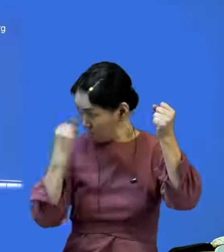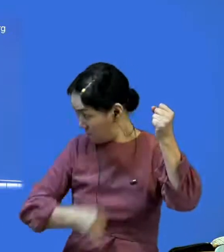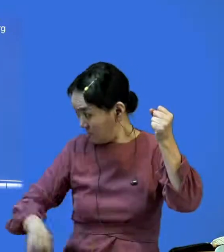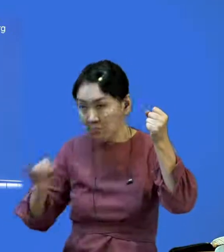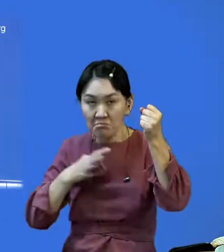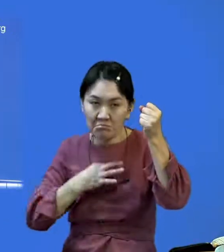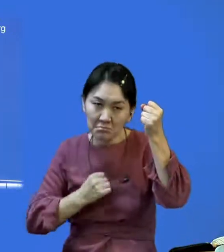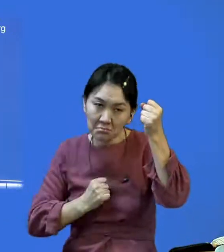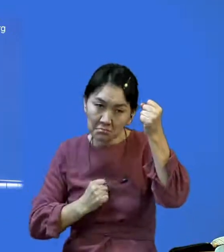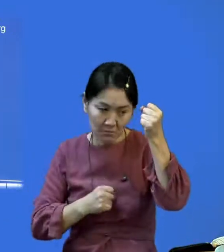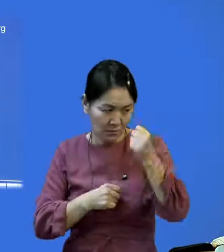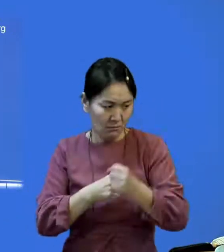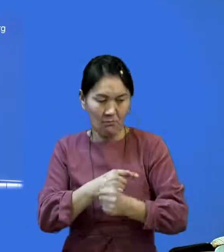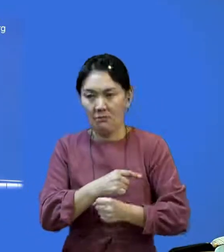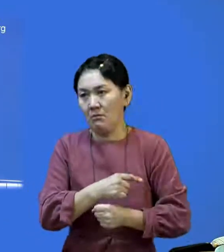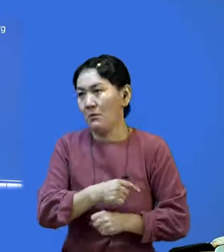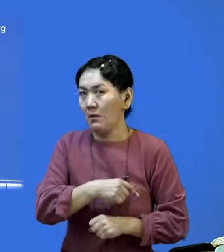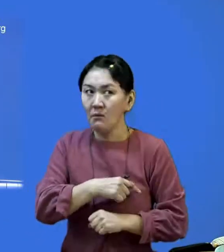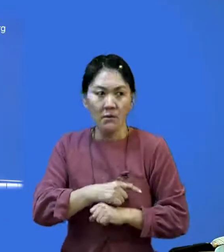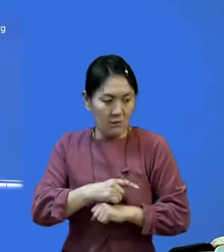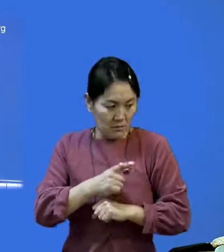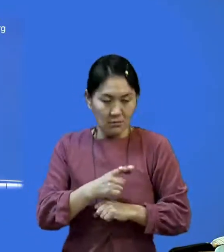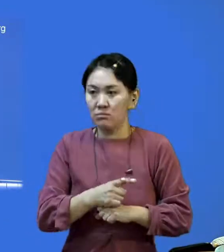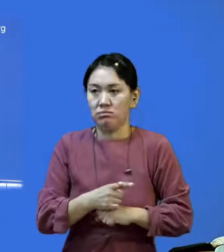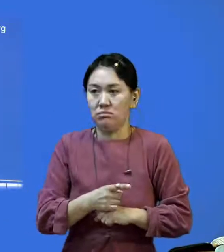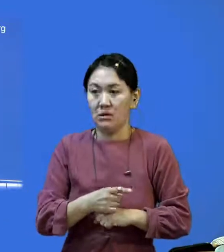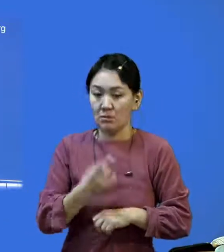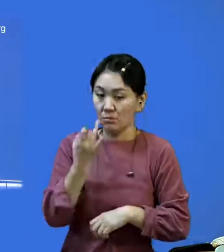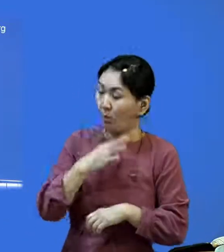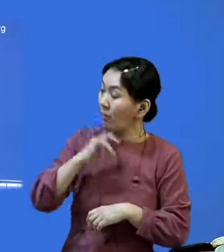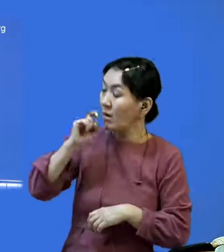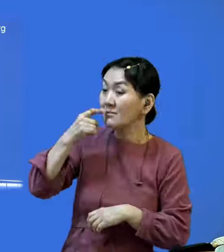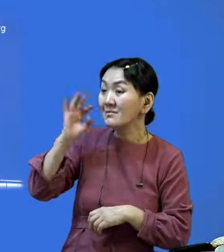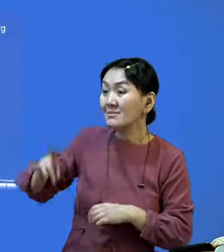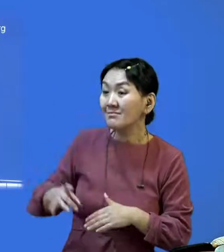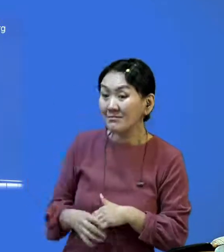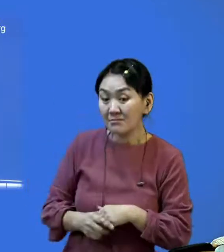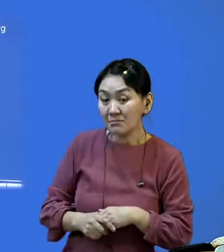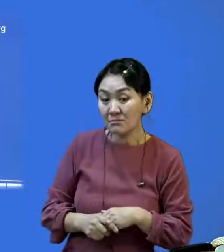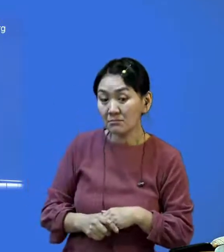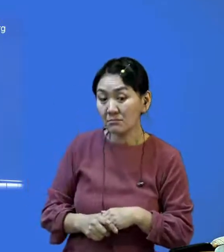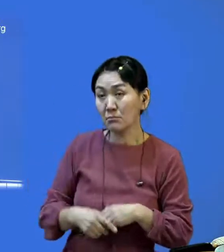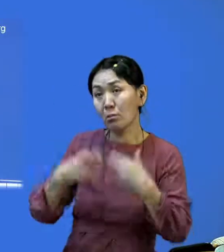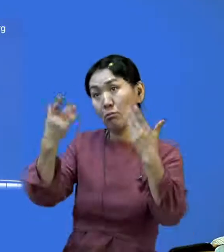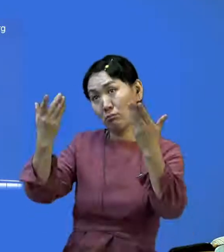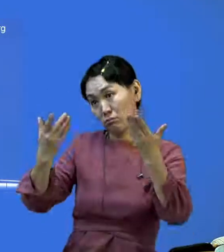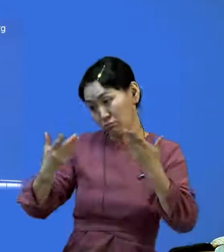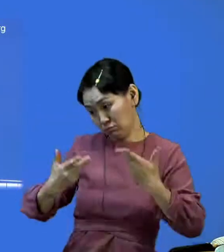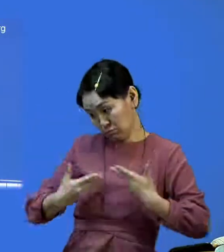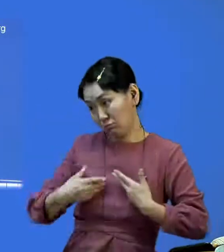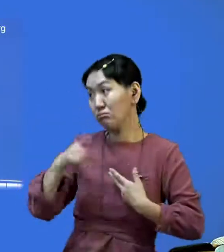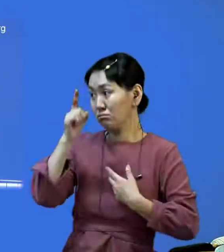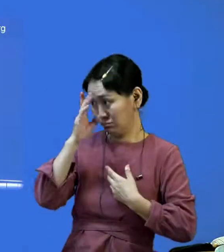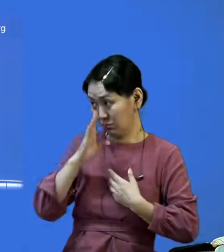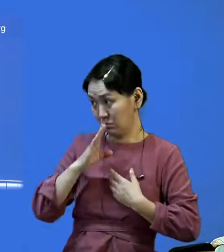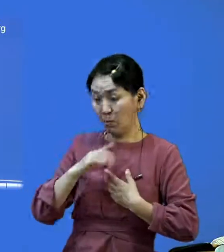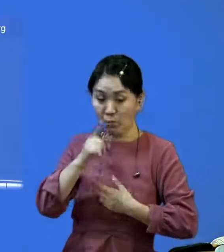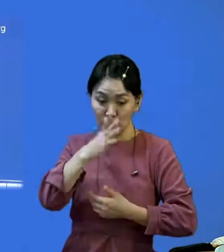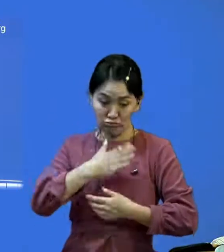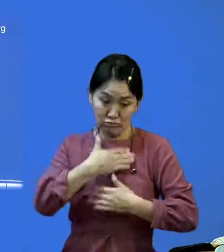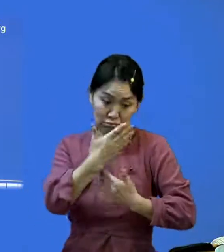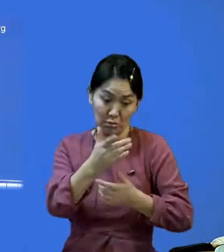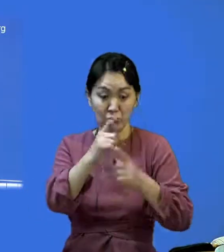Тэр хэцүү хүнд байдал нөхцөл донд Йовын хэлсэн үг юу лээ? Өгснөө нийцэн авч чадсан ч эзэн